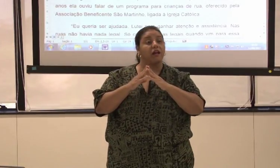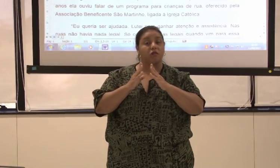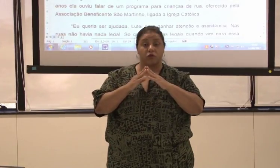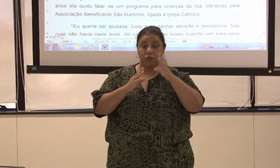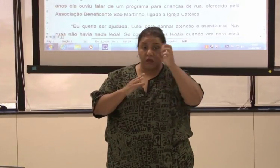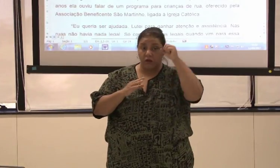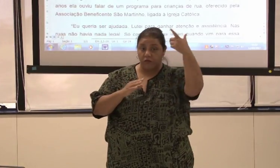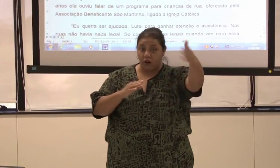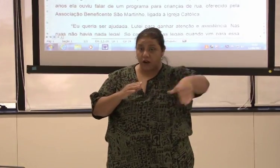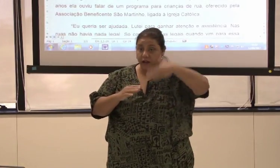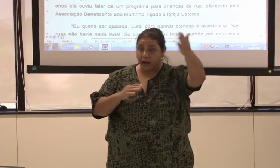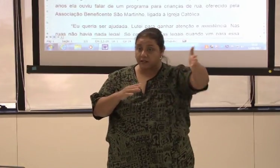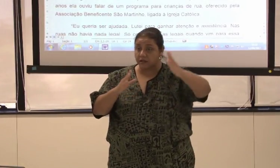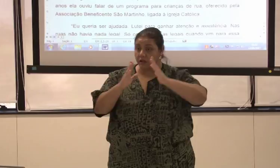Vou dormir fora da casa?